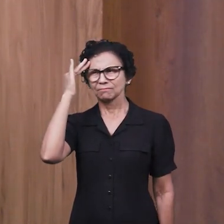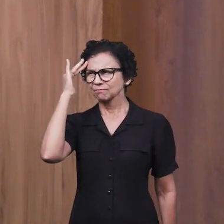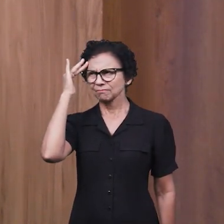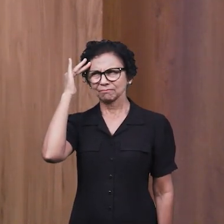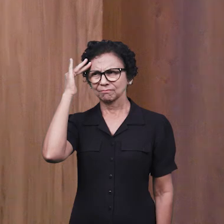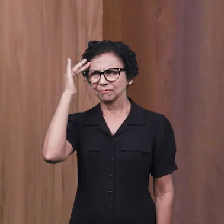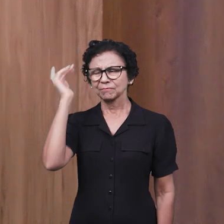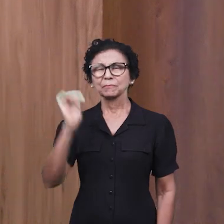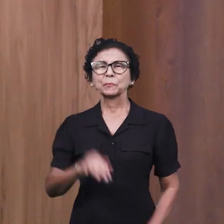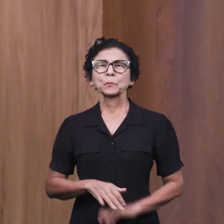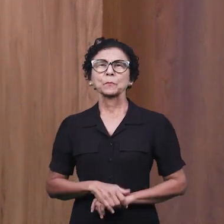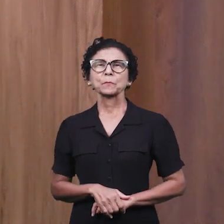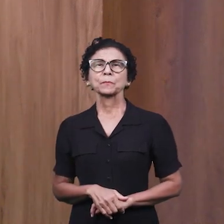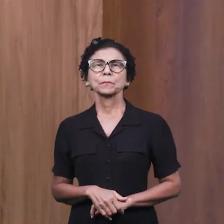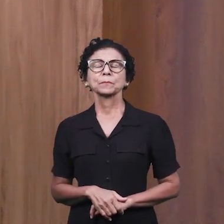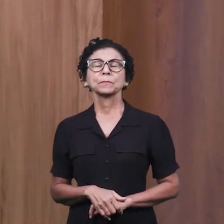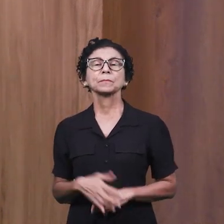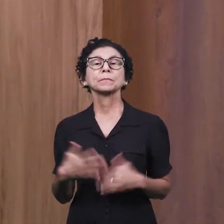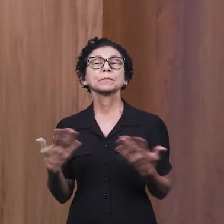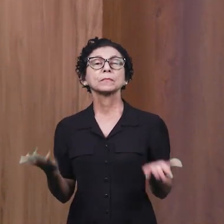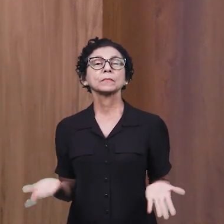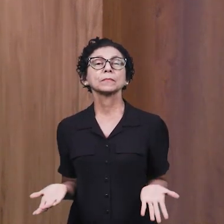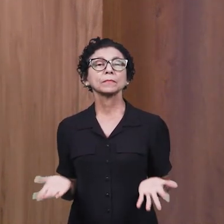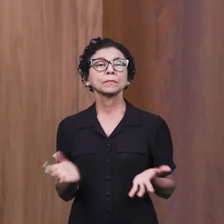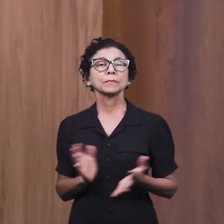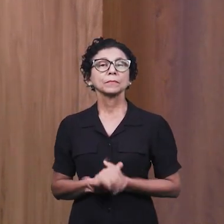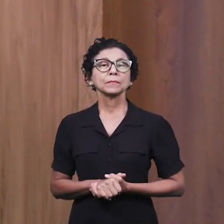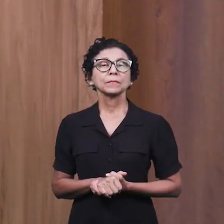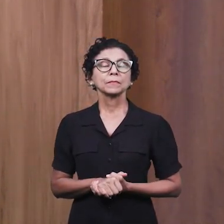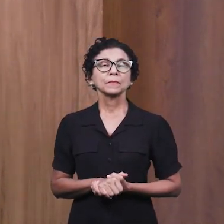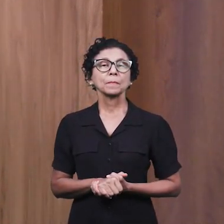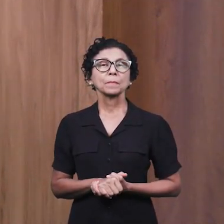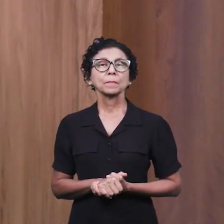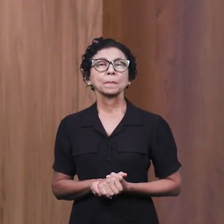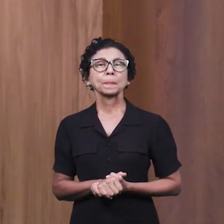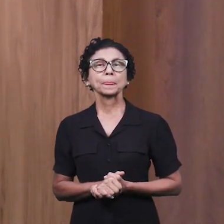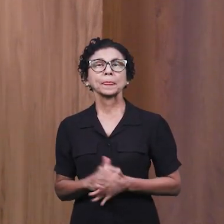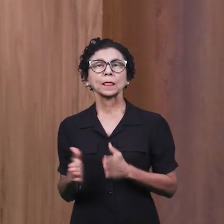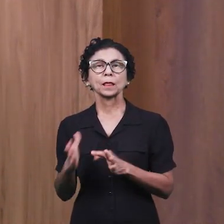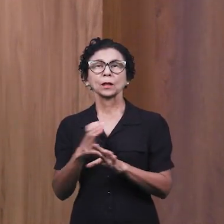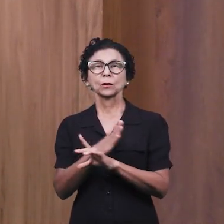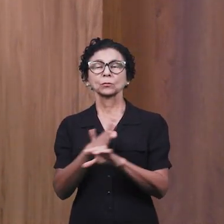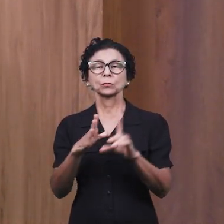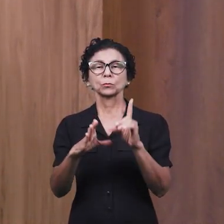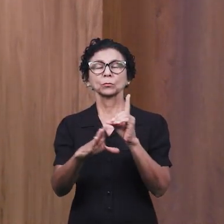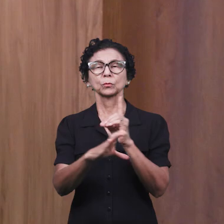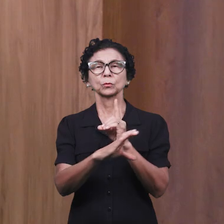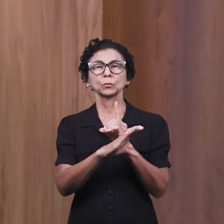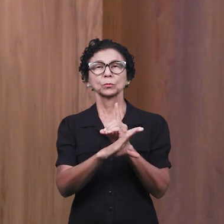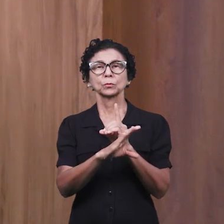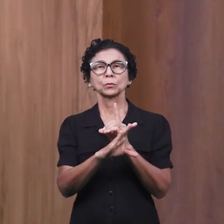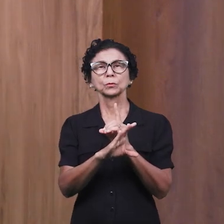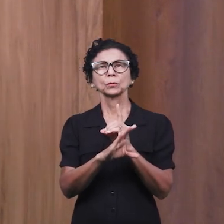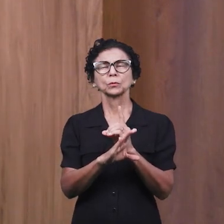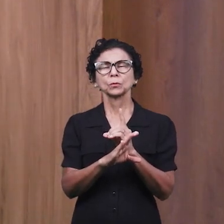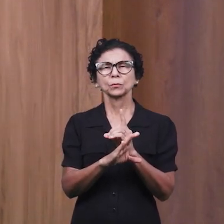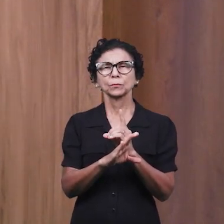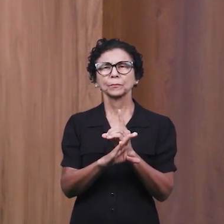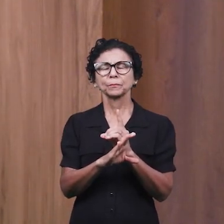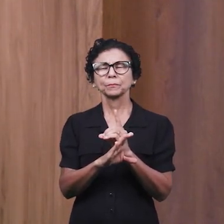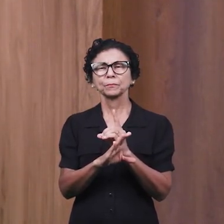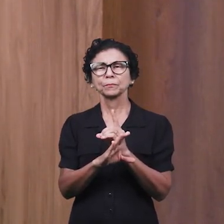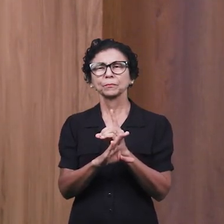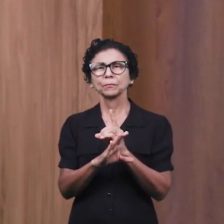entendi. E aí, nós, dentro do culto, né, o sinal de culto, tá